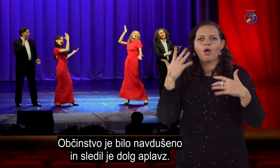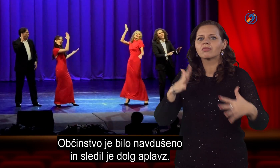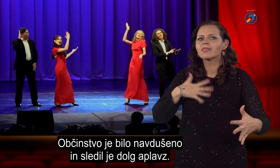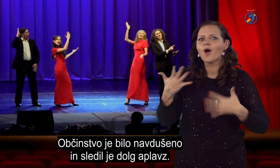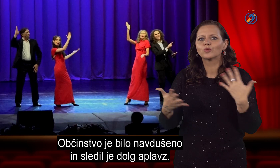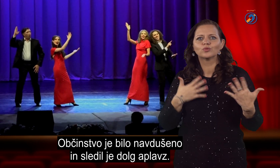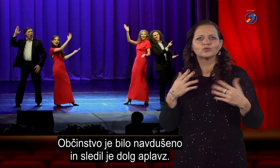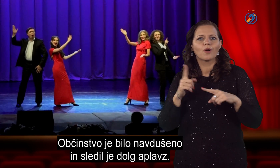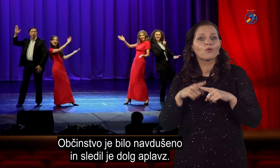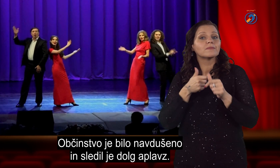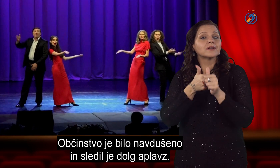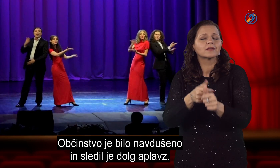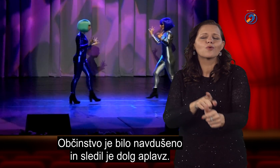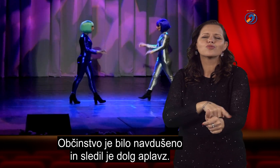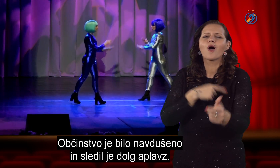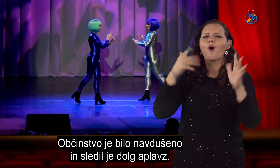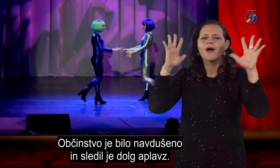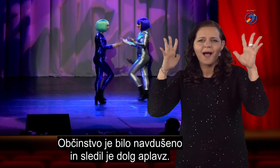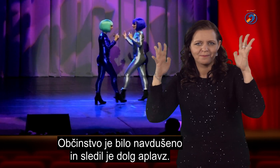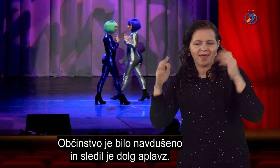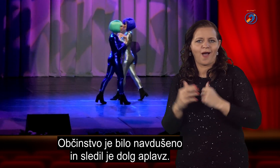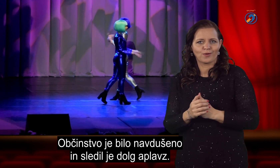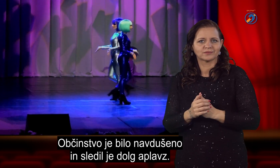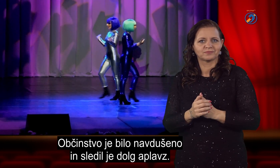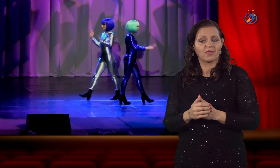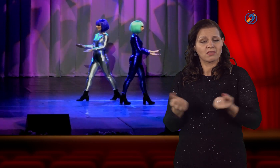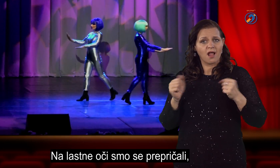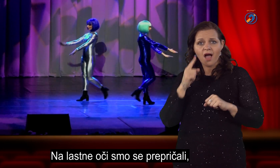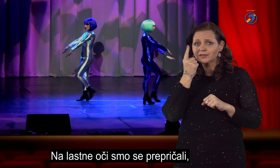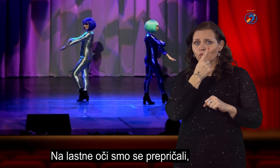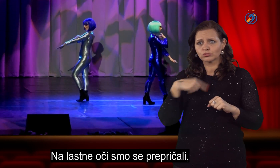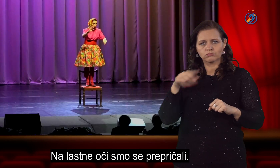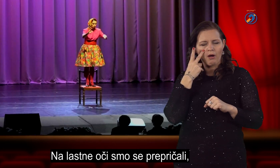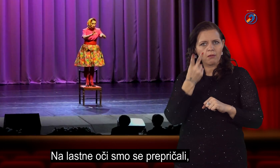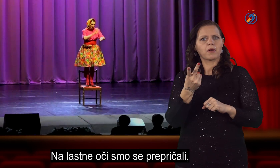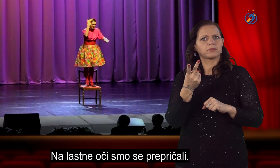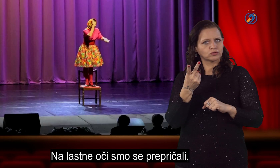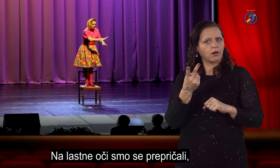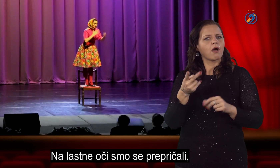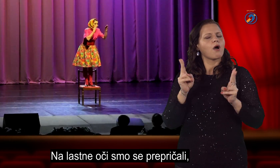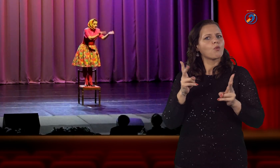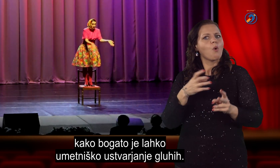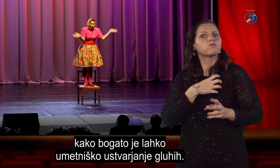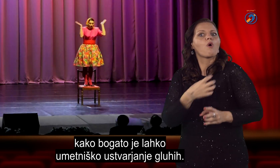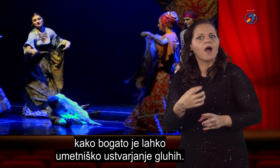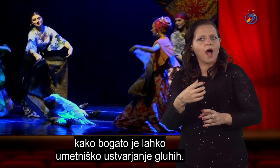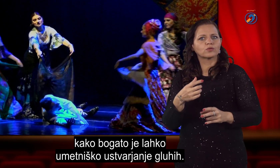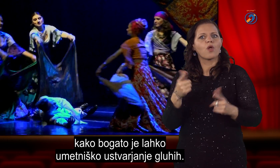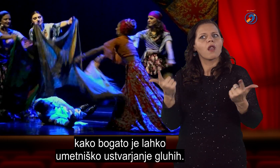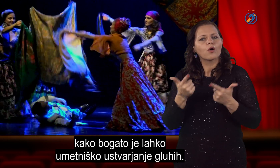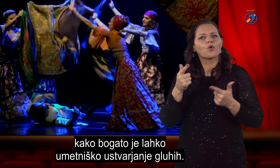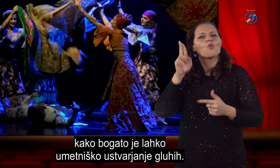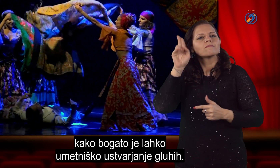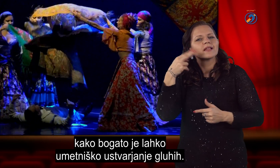Občinstvo je bilo navdušeno in sledil je dolg aplavz. Na lastne oči smo se prepričali, kako bogato je